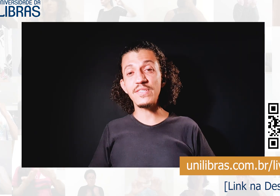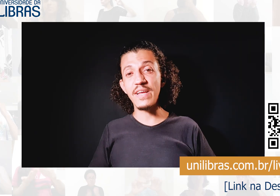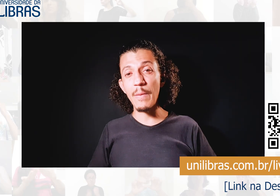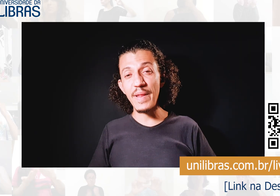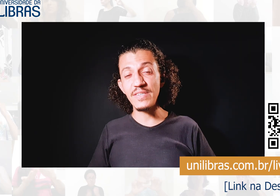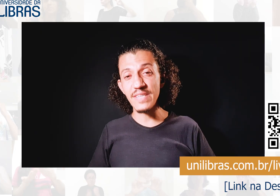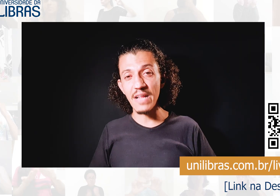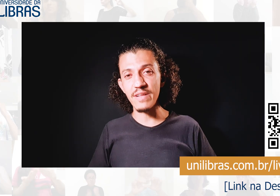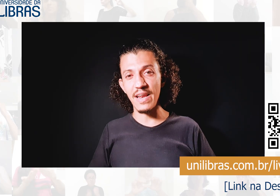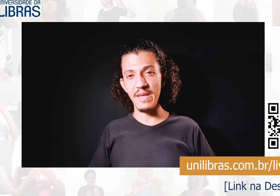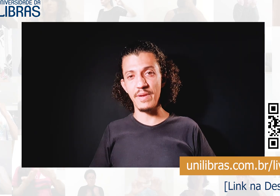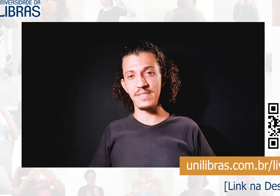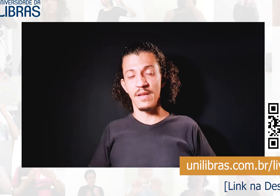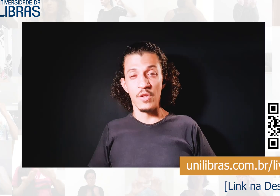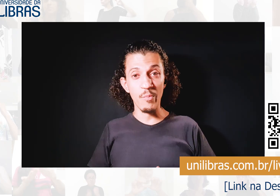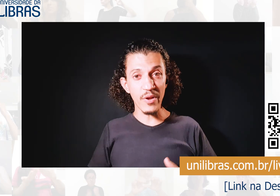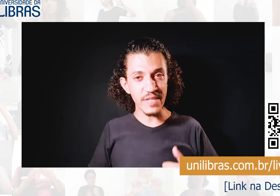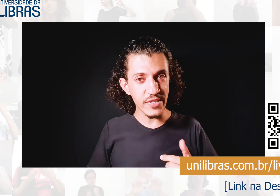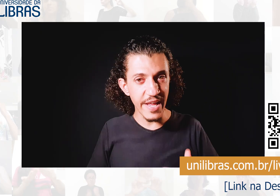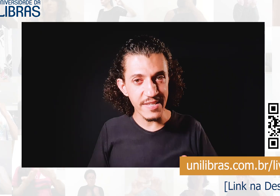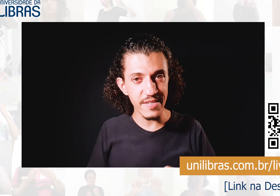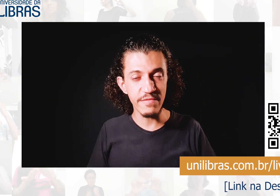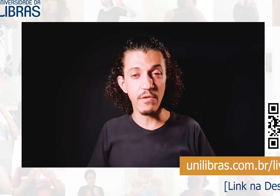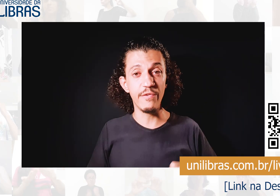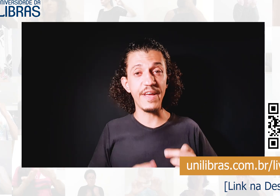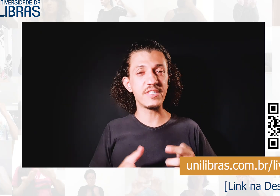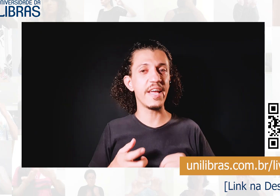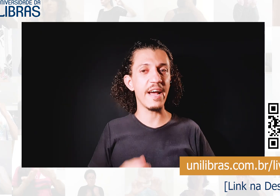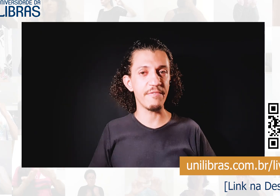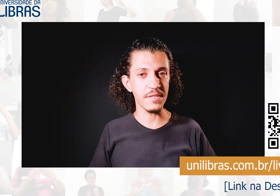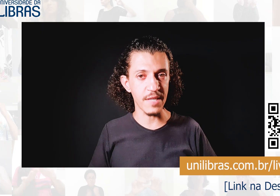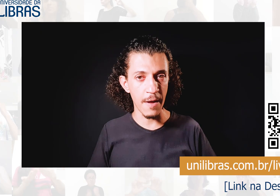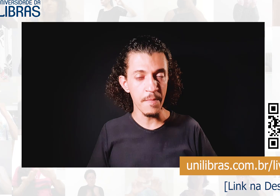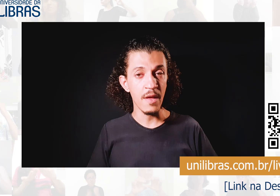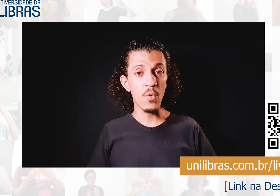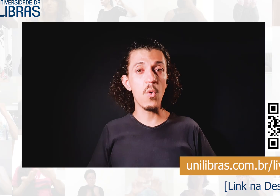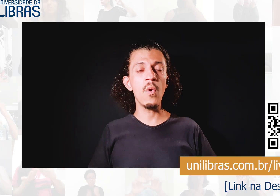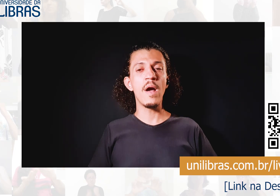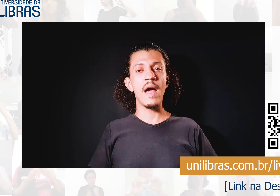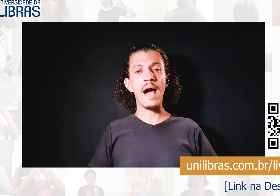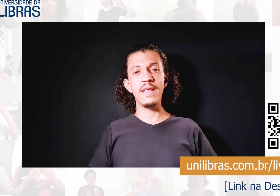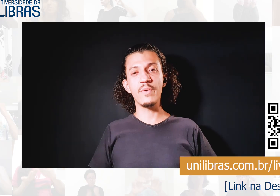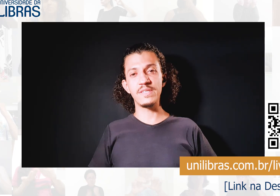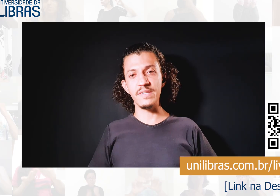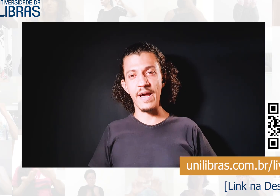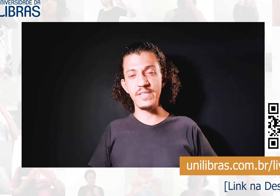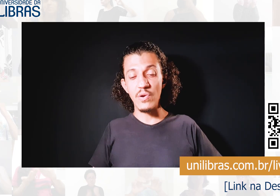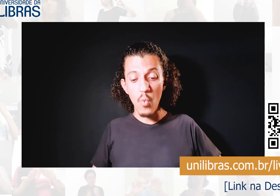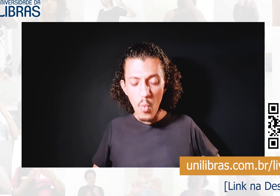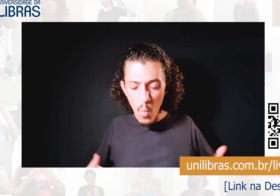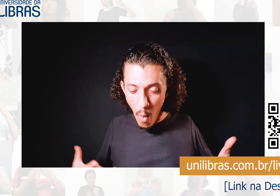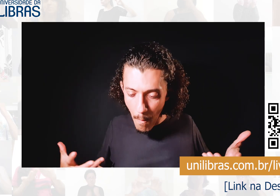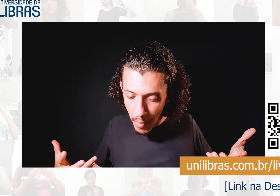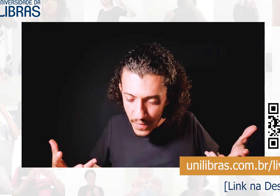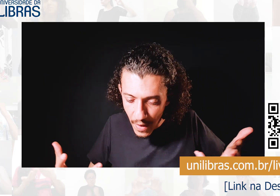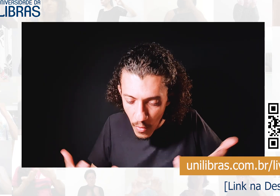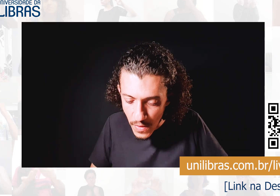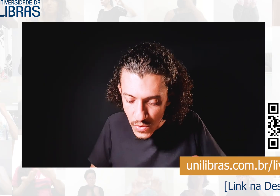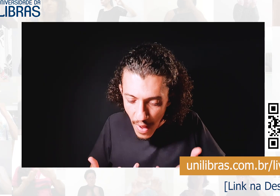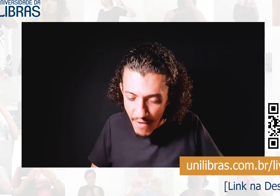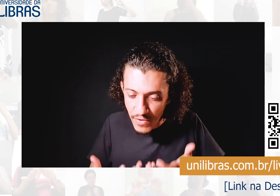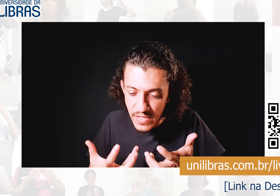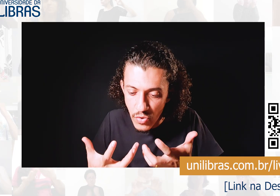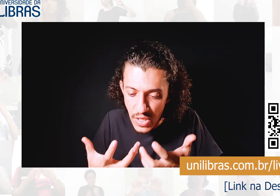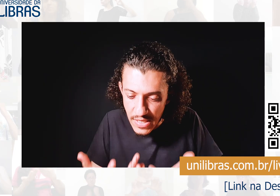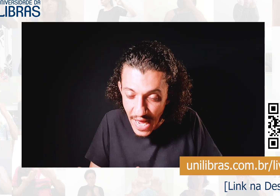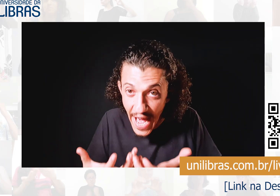Imagina você no aprendizado da Libras, no processo de querer se desenvolver, de querer avançar com a língua de sinais, o quão